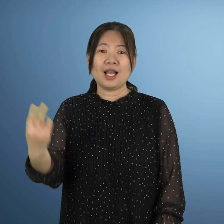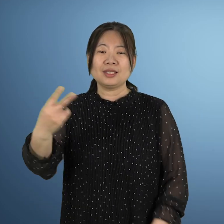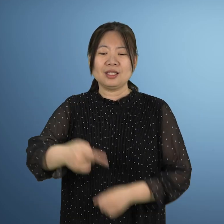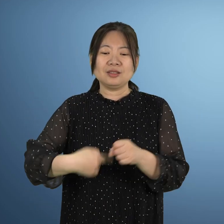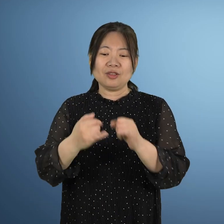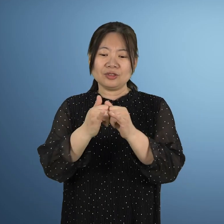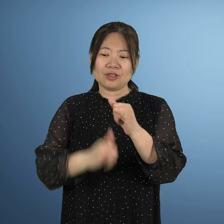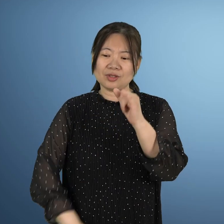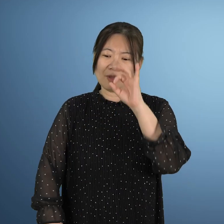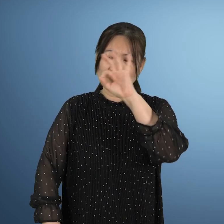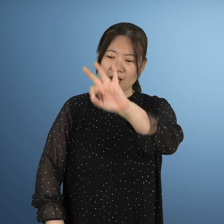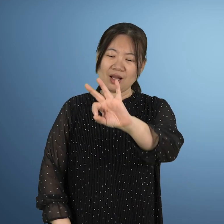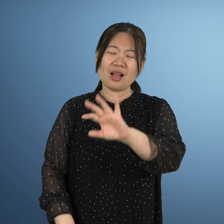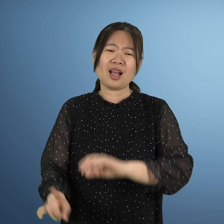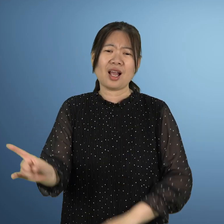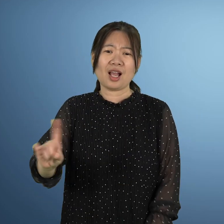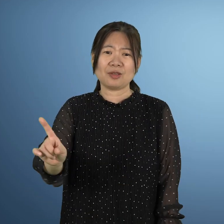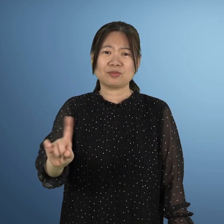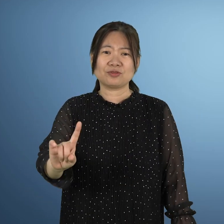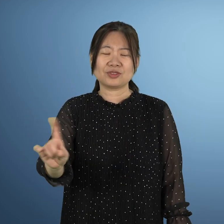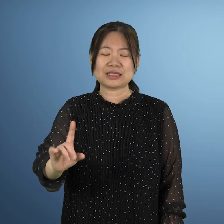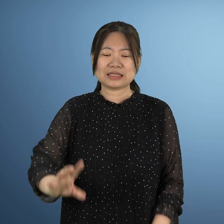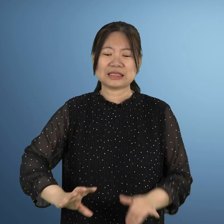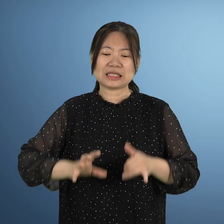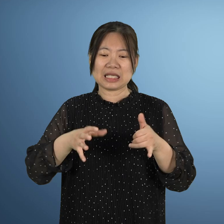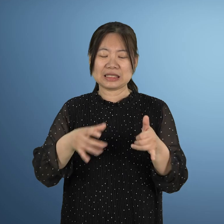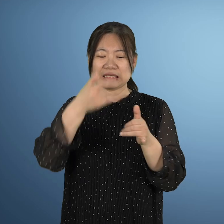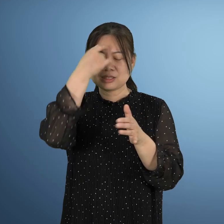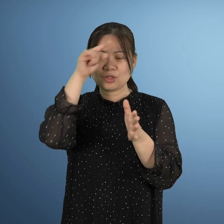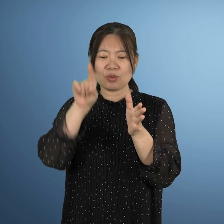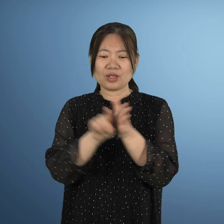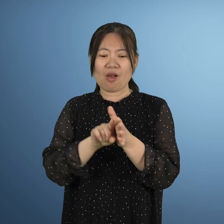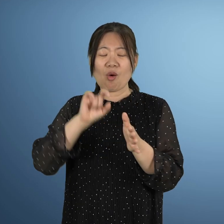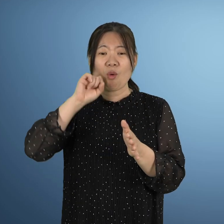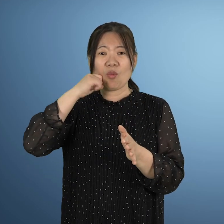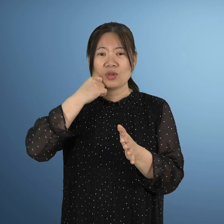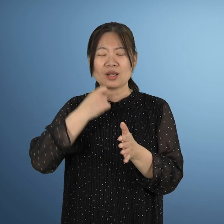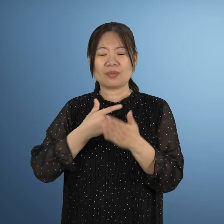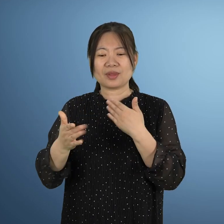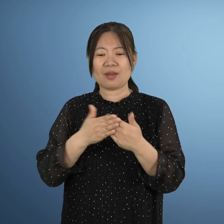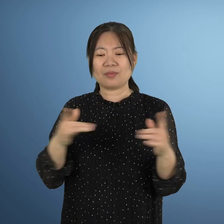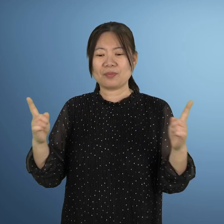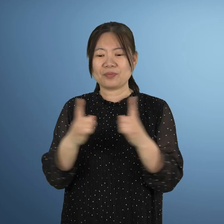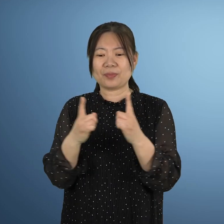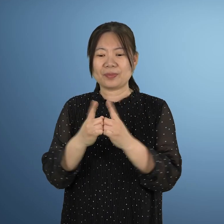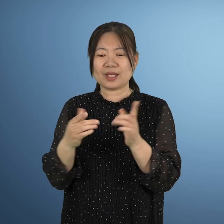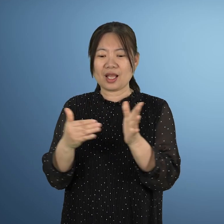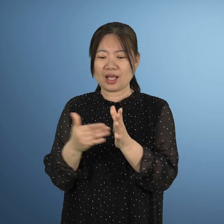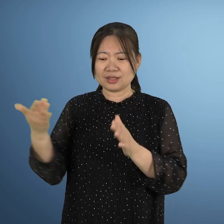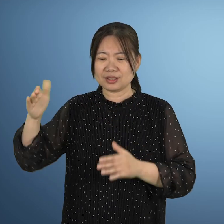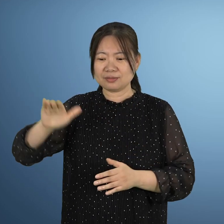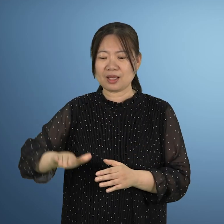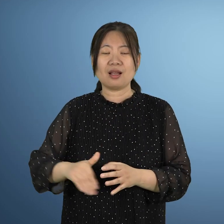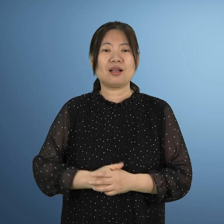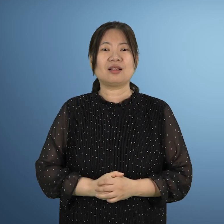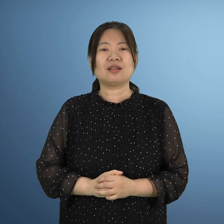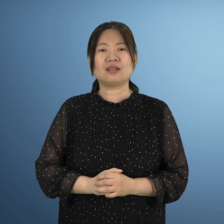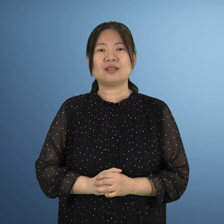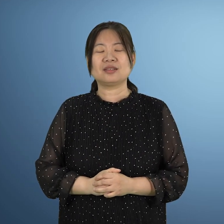2000년 역사 속에 아무리 세상이 기독교가 어려움을 겪었었어도